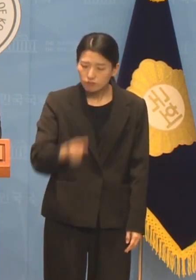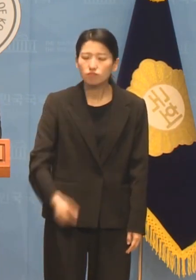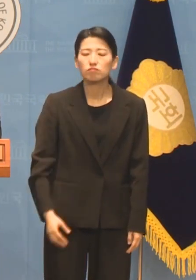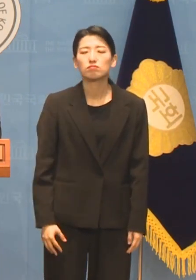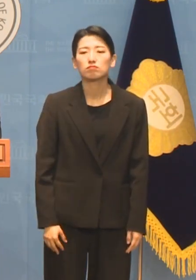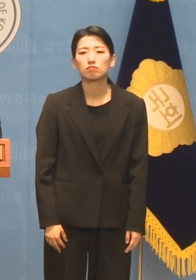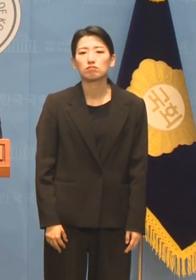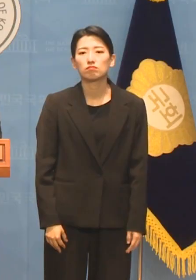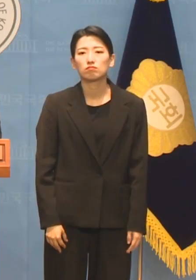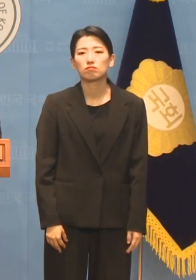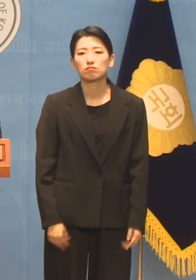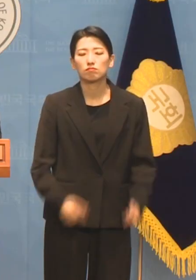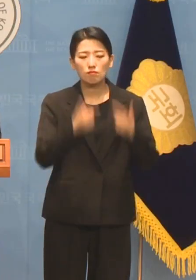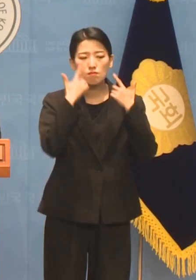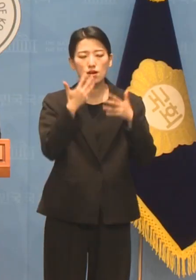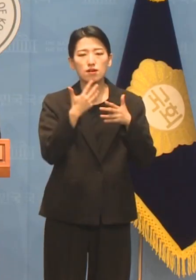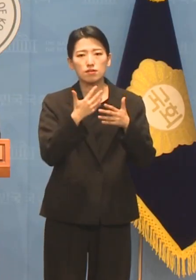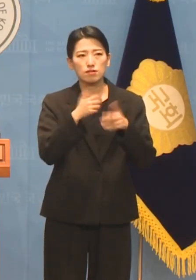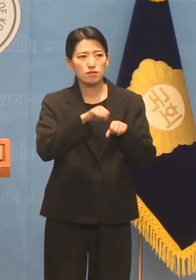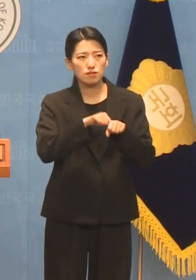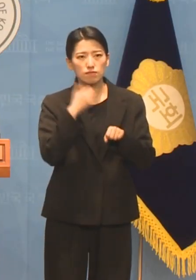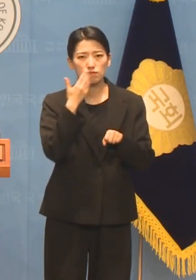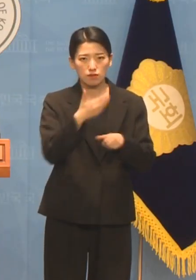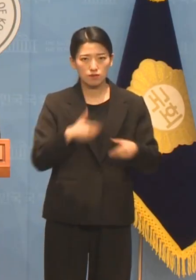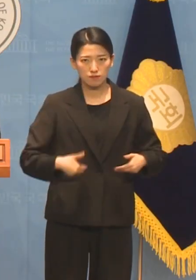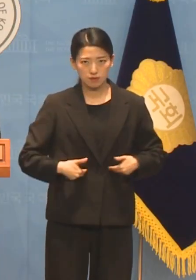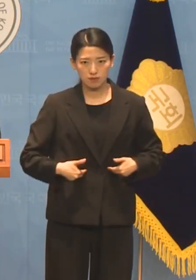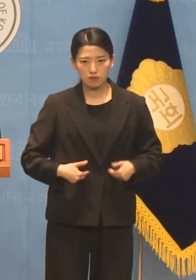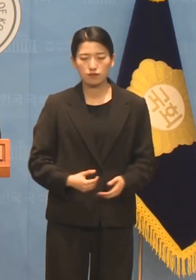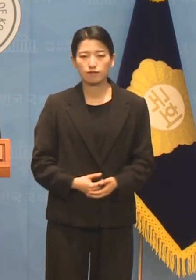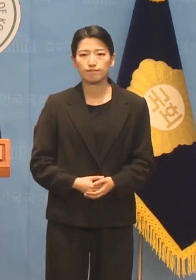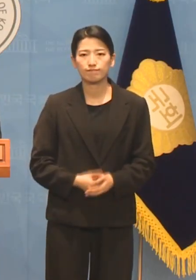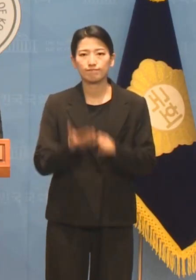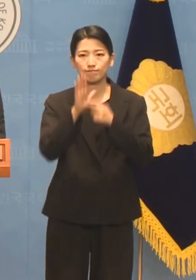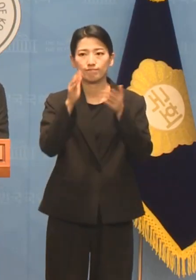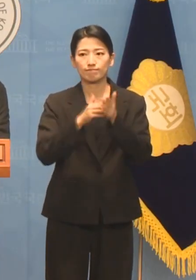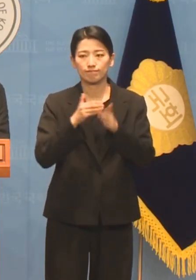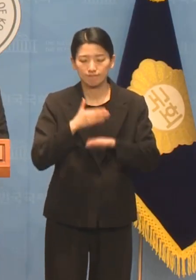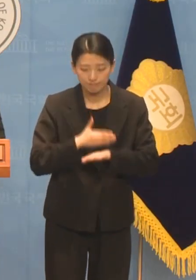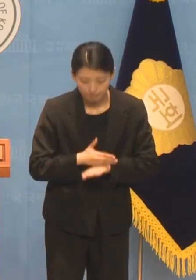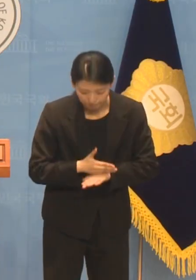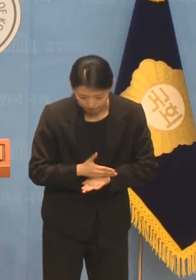책임을 면할 수 없음을 똑똑히 경고합니다. 이상입니다.